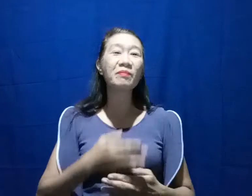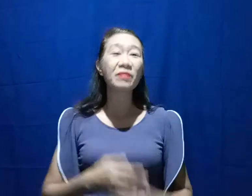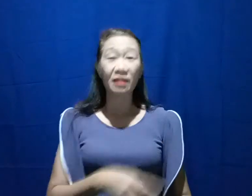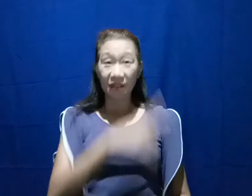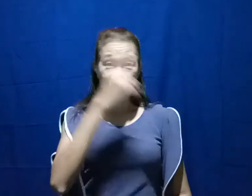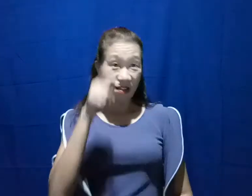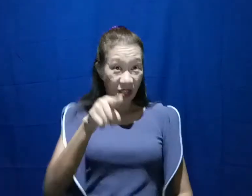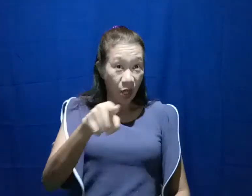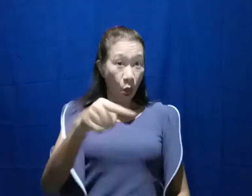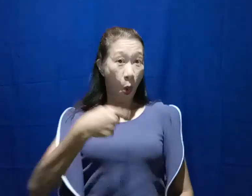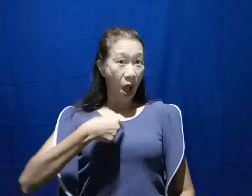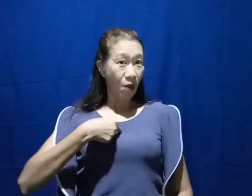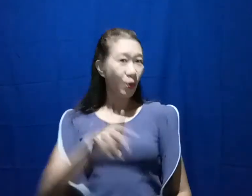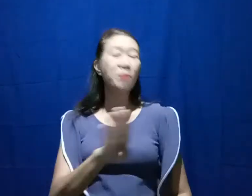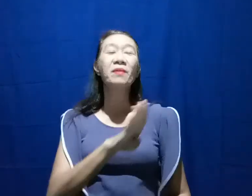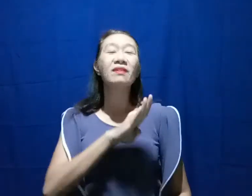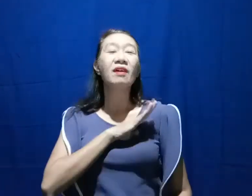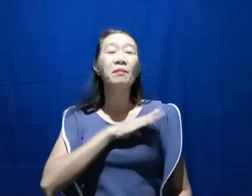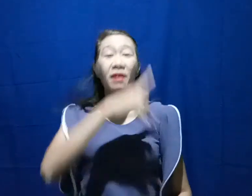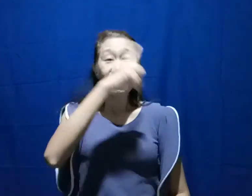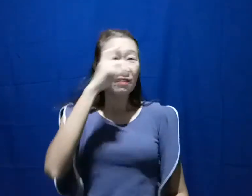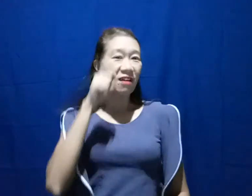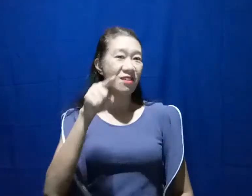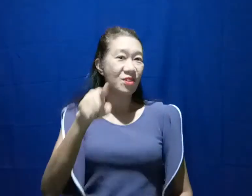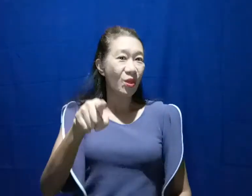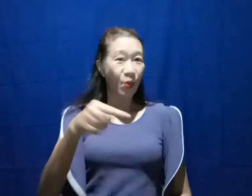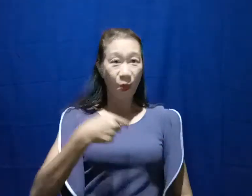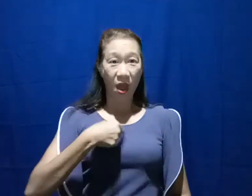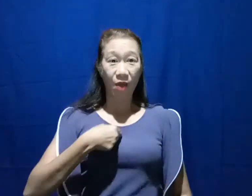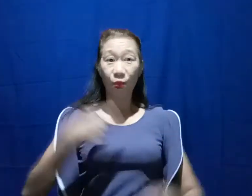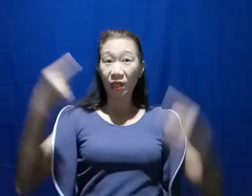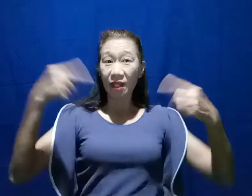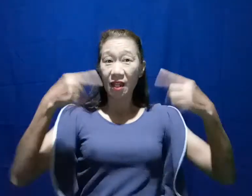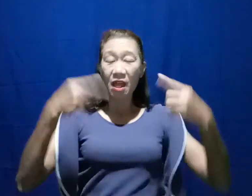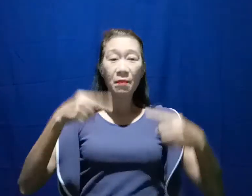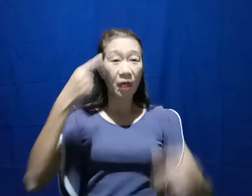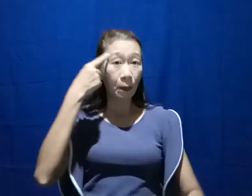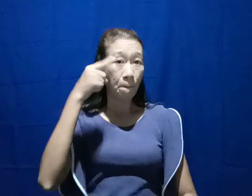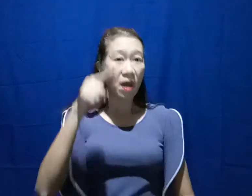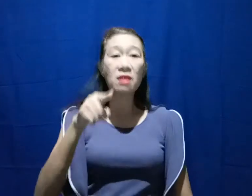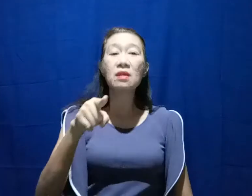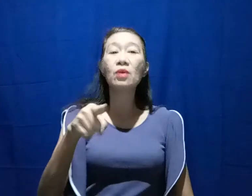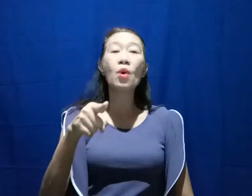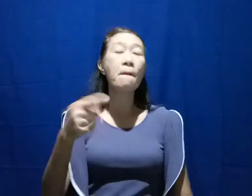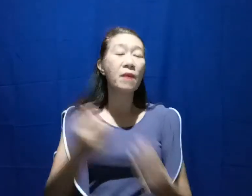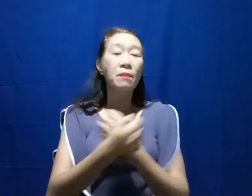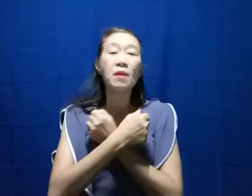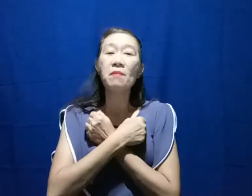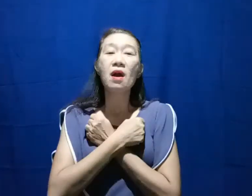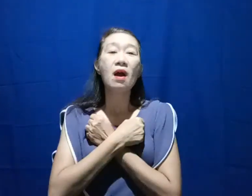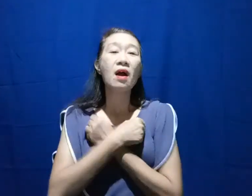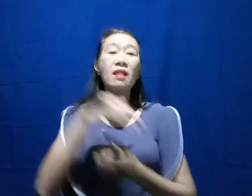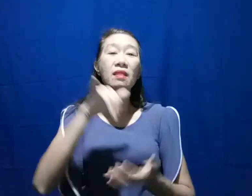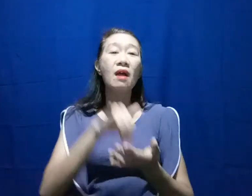Dahil sa'yo, ako'y matapan, dahil sa'yo ako'y lalaban Para sa'yo, pagmamahal na,